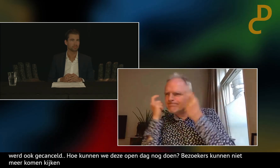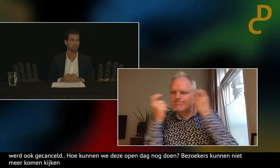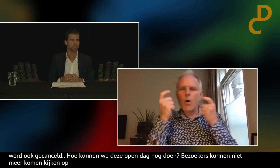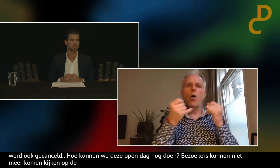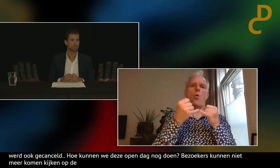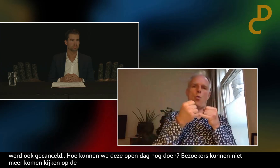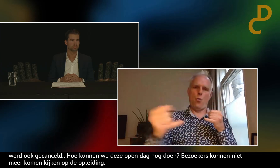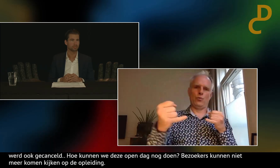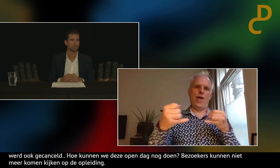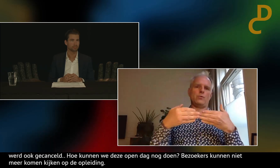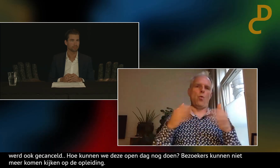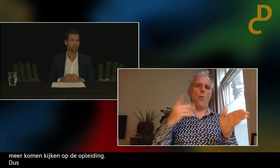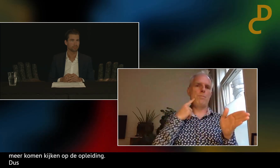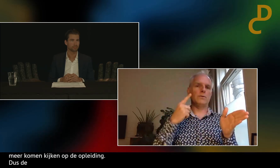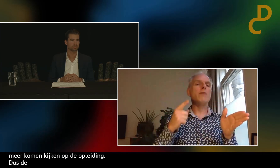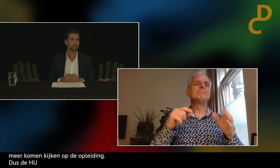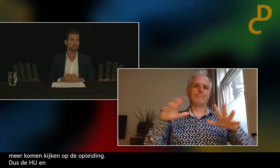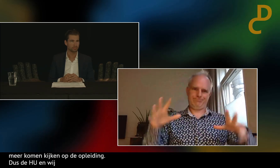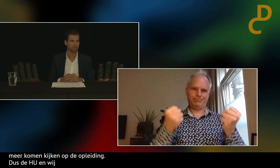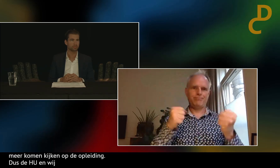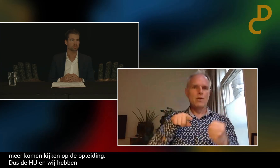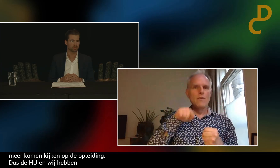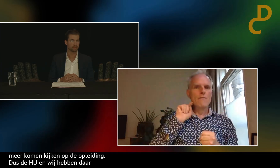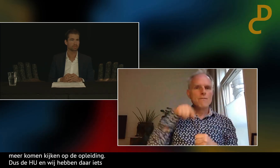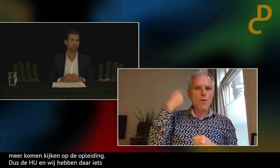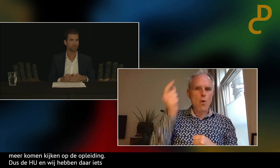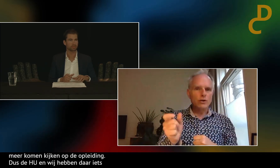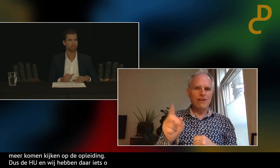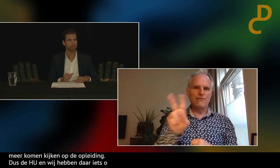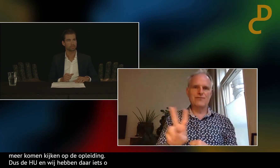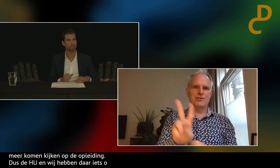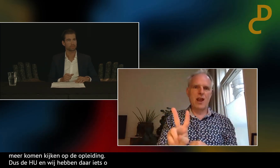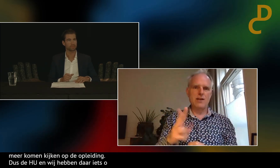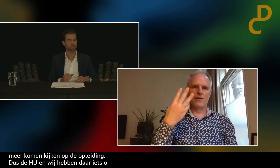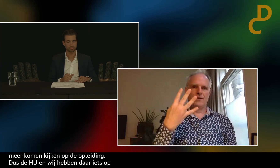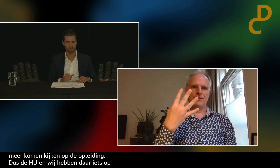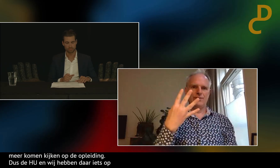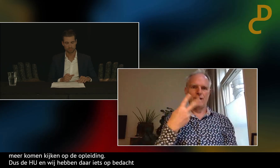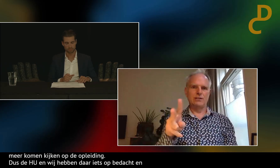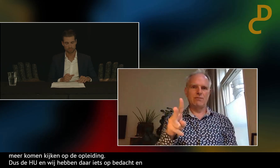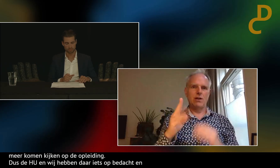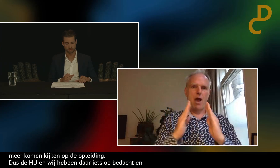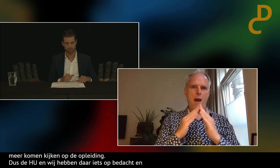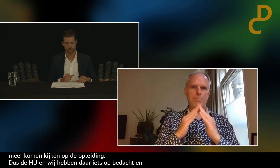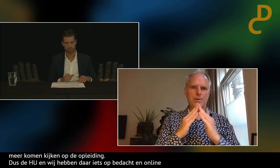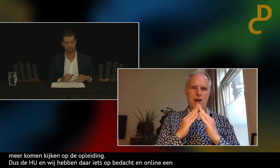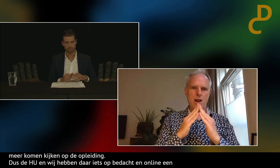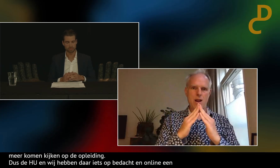Dus de HU en wij hebben daar iets over bedacht en hebben we online een open dag gedaan. Dus 24